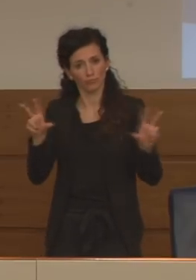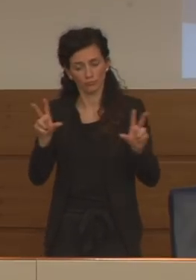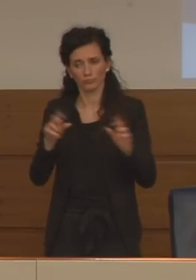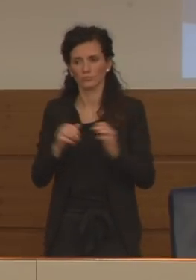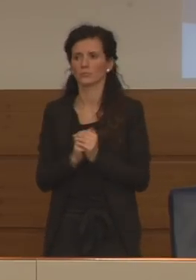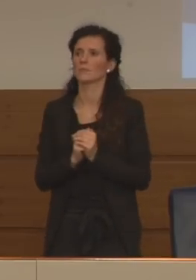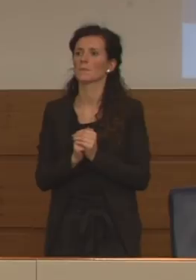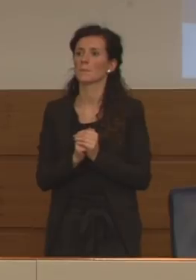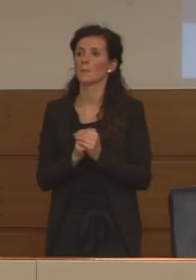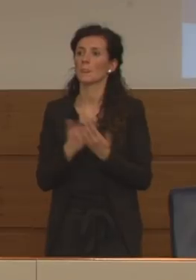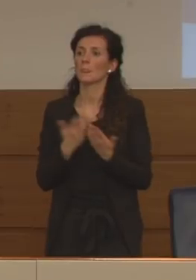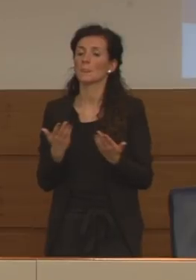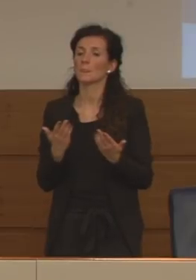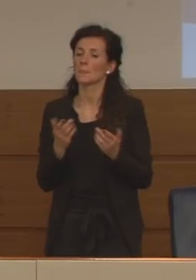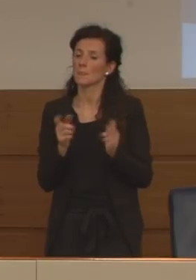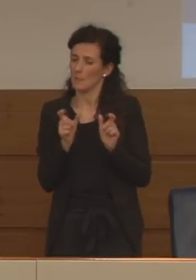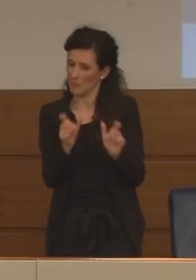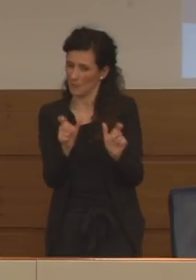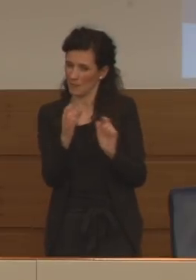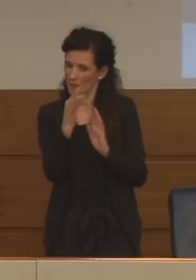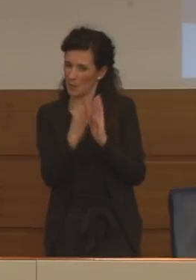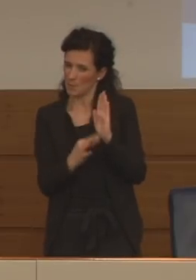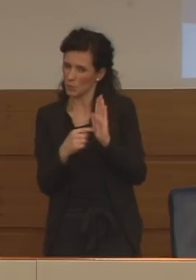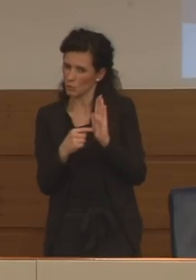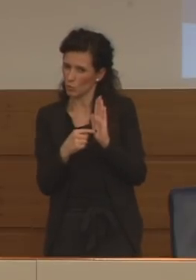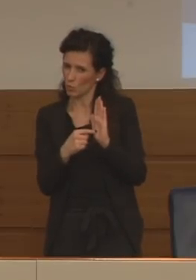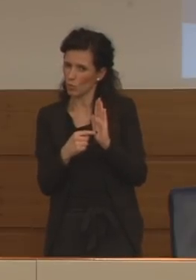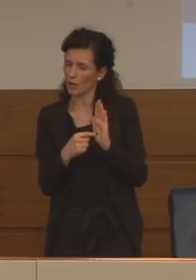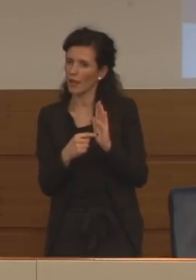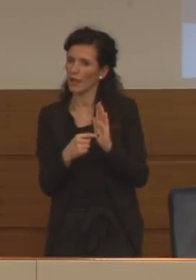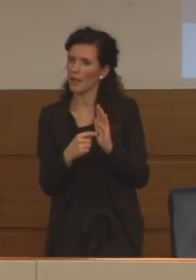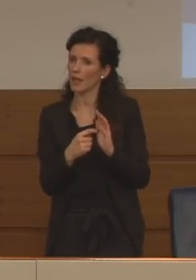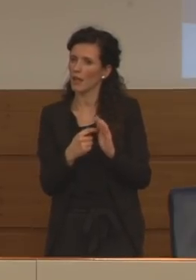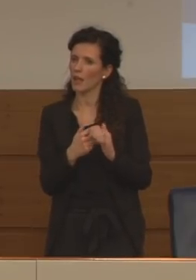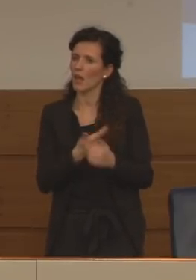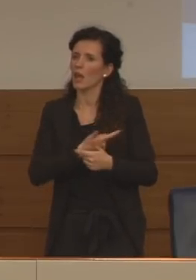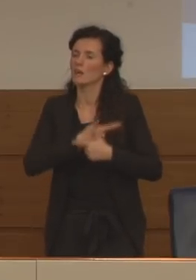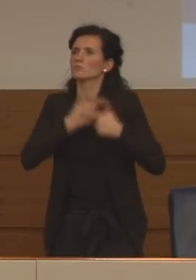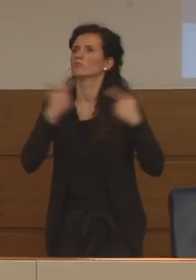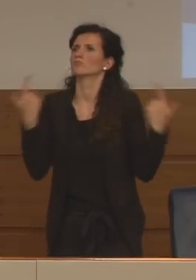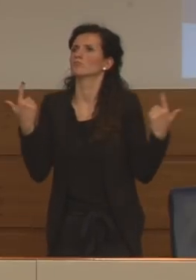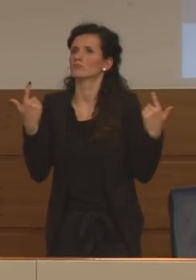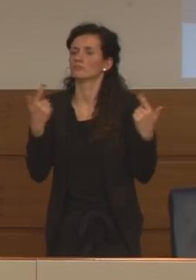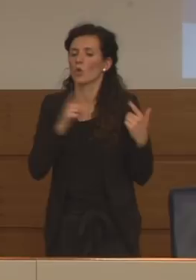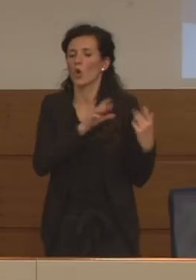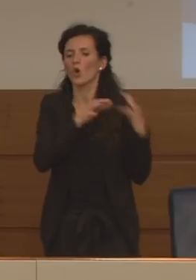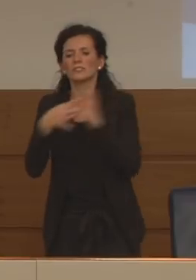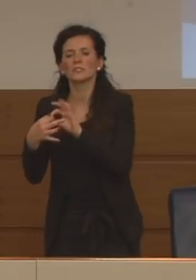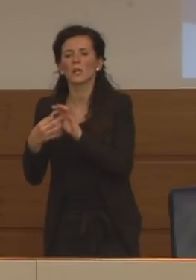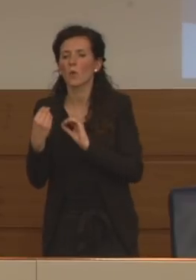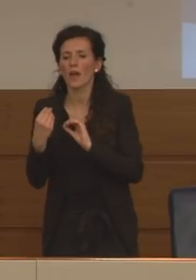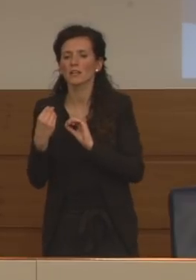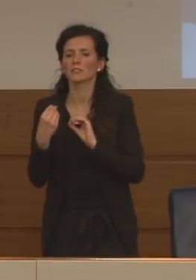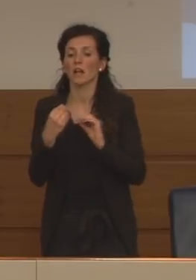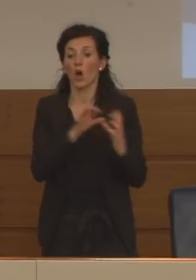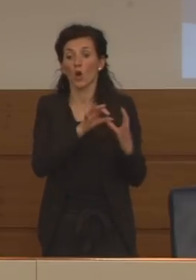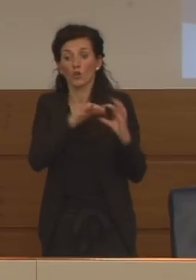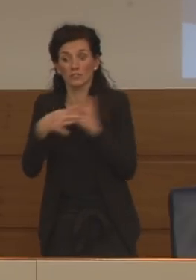sono state assunte delle misure eccessive che hanno delle conseguenze appunto sociali e psichiche